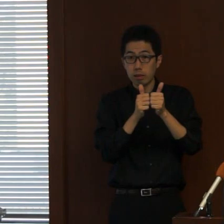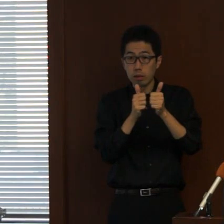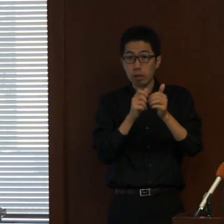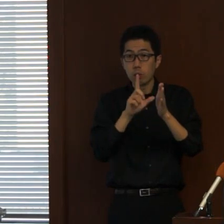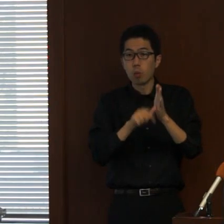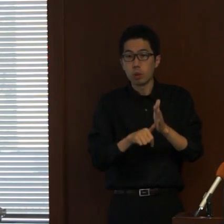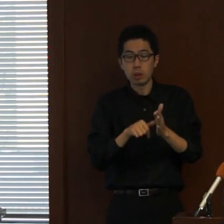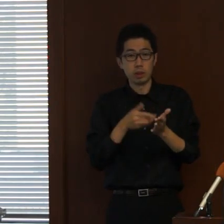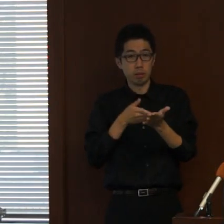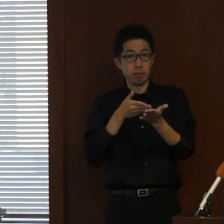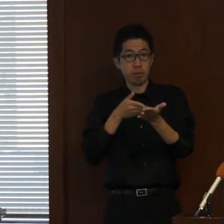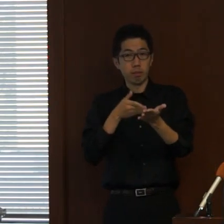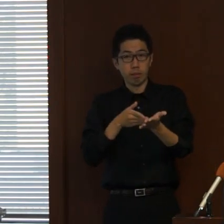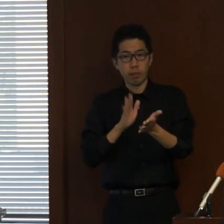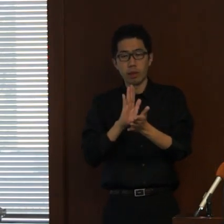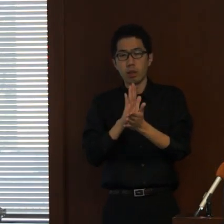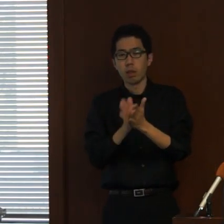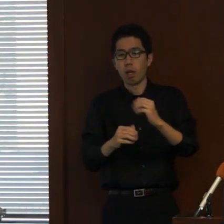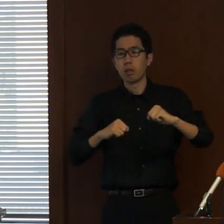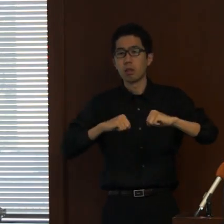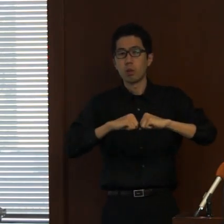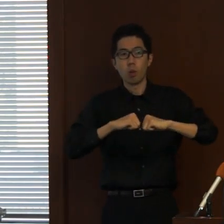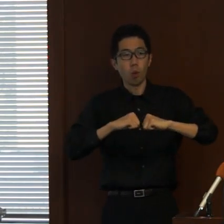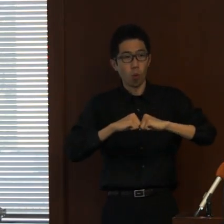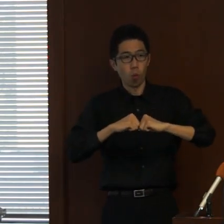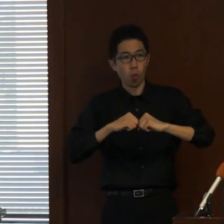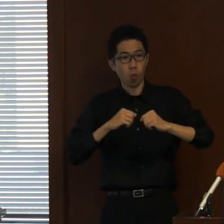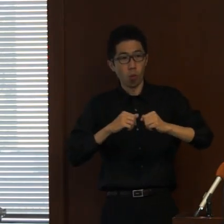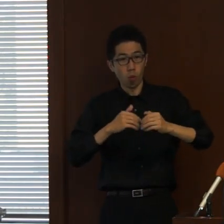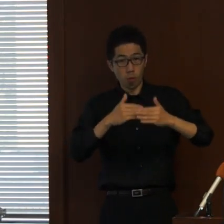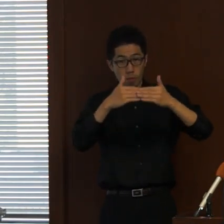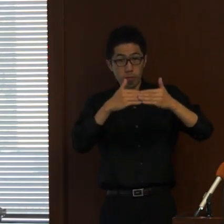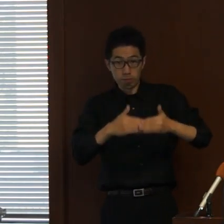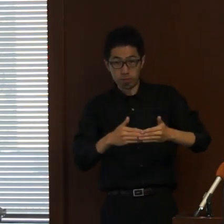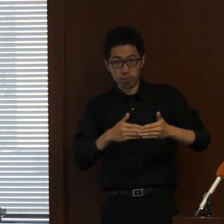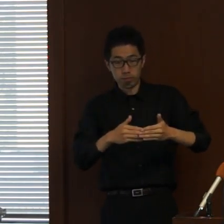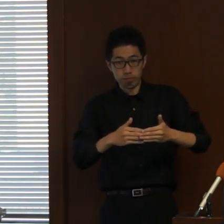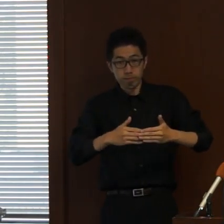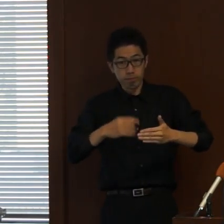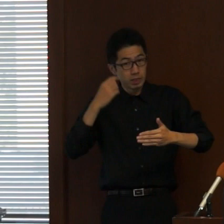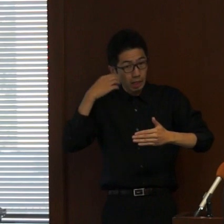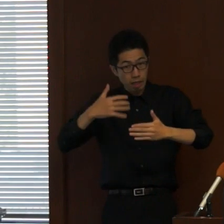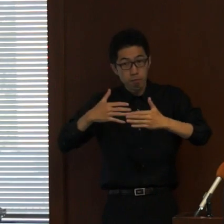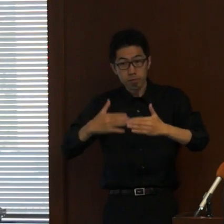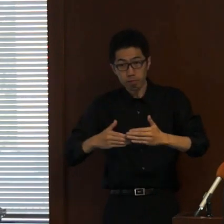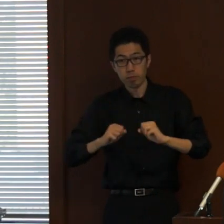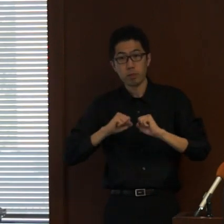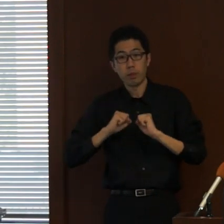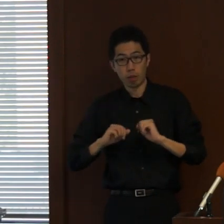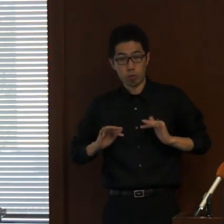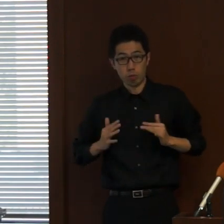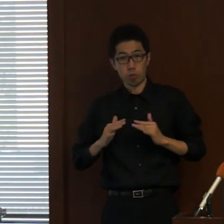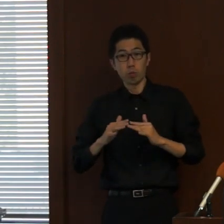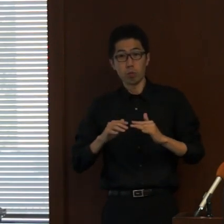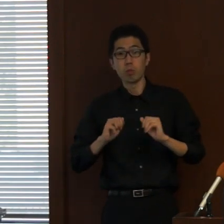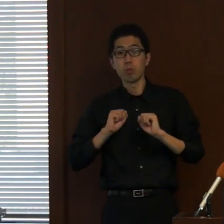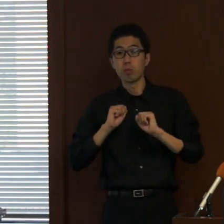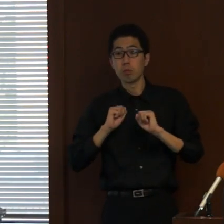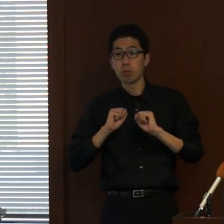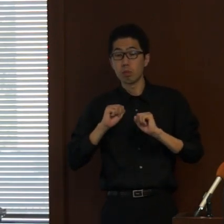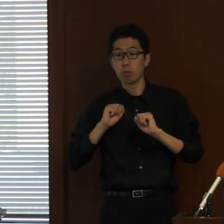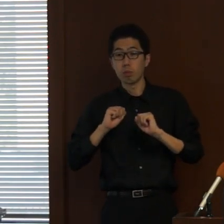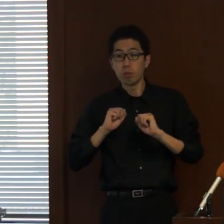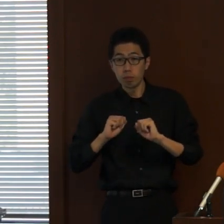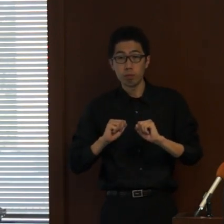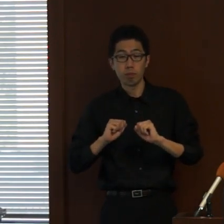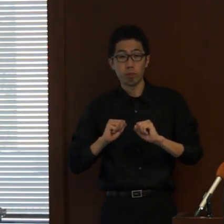境を超えないという判断でやってきたのに、今回は解除するということはどういう意義を、どういうメッ